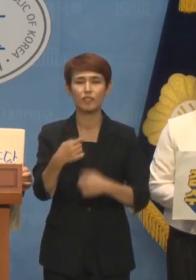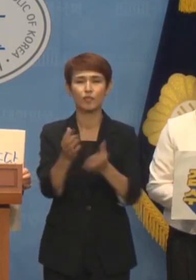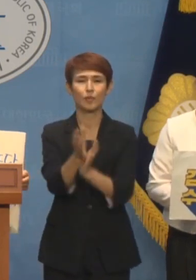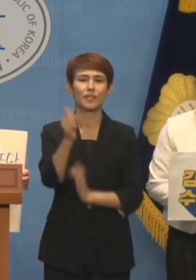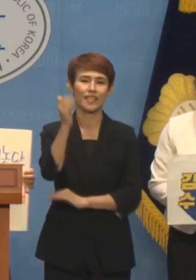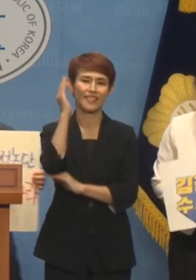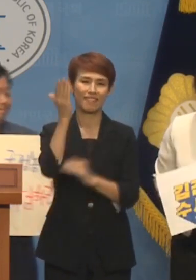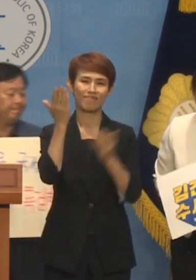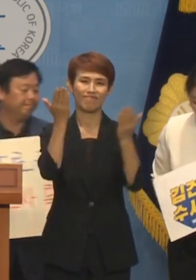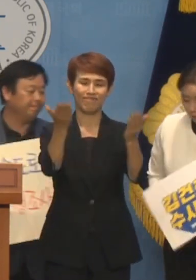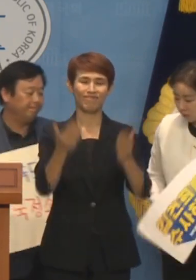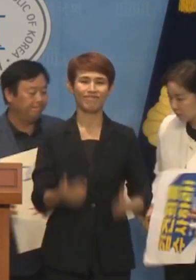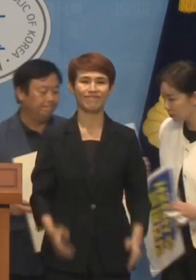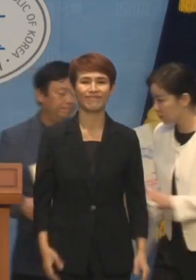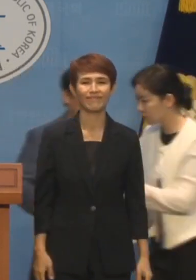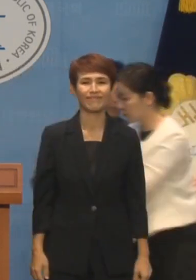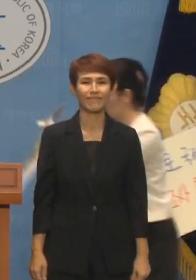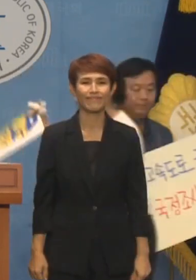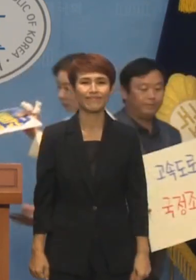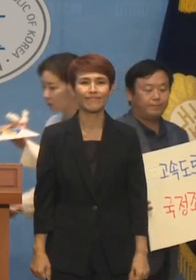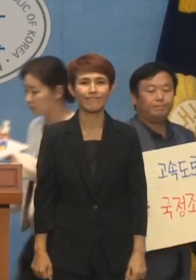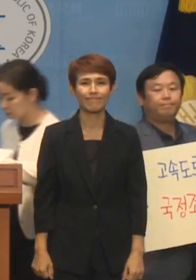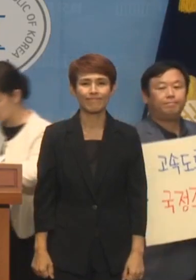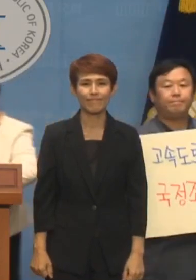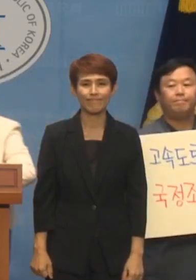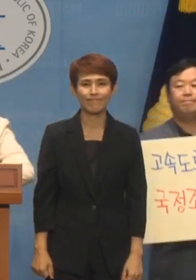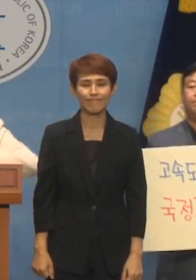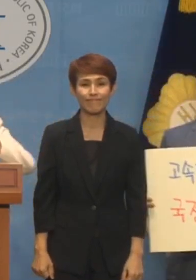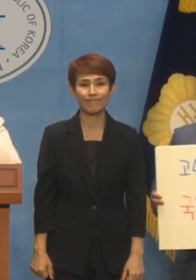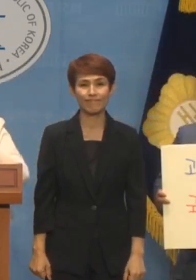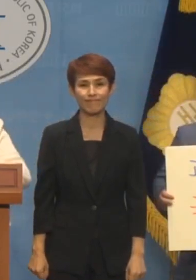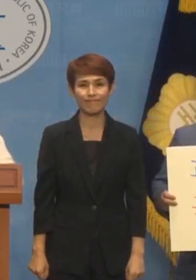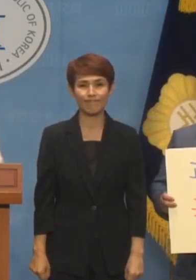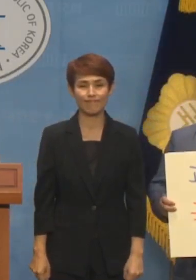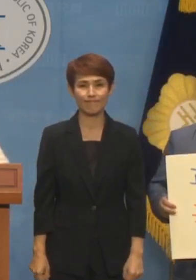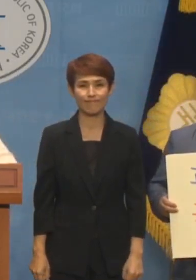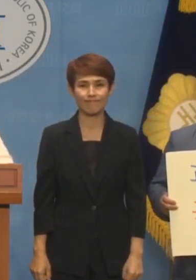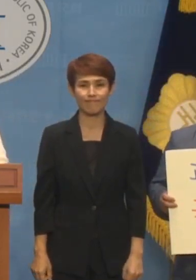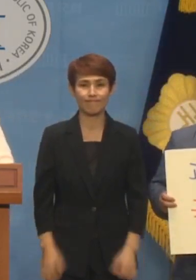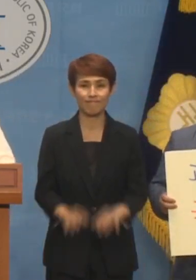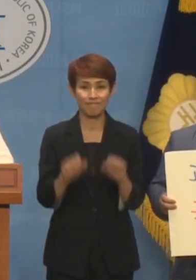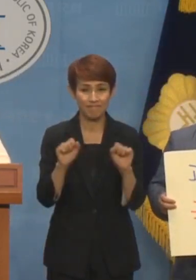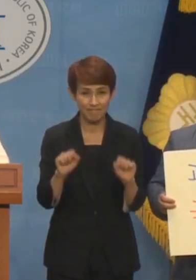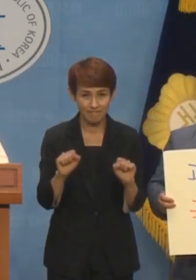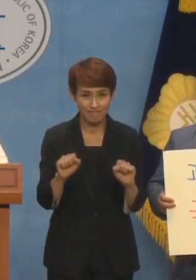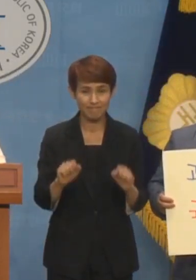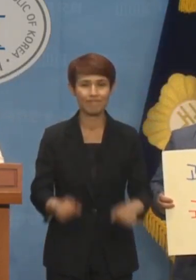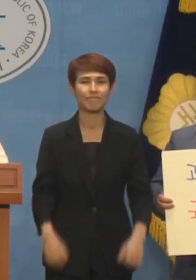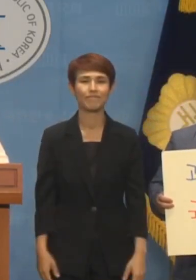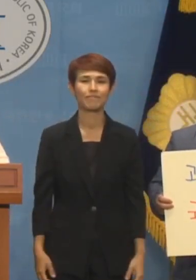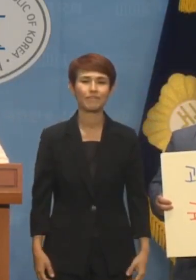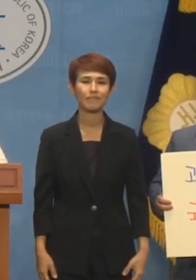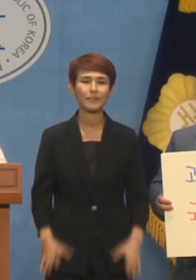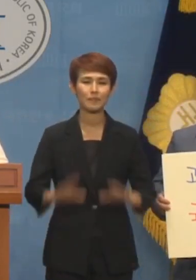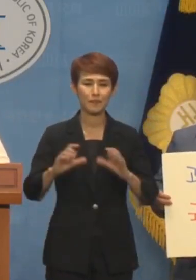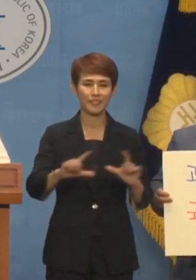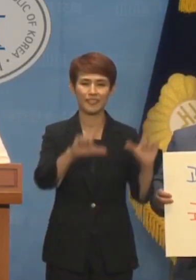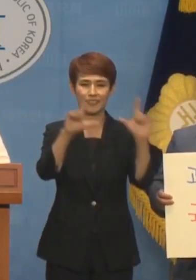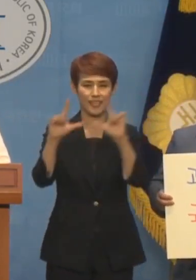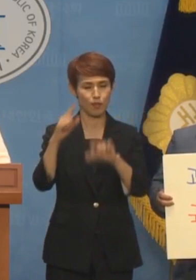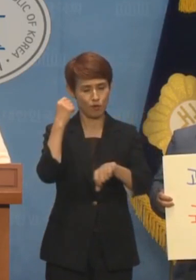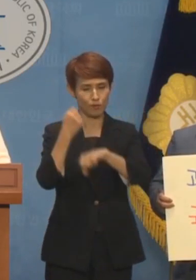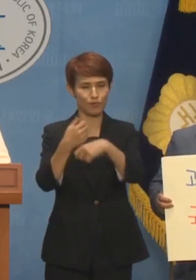이야기를 들어보겠습니다. 네, 안녕하세요. 민생경제연구소장